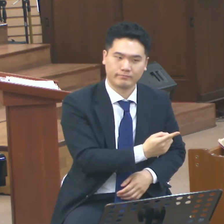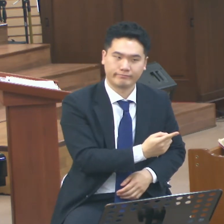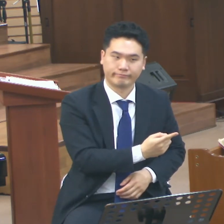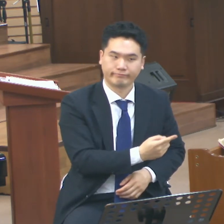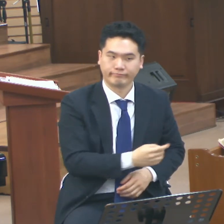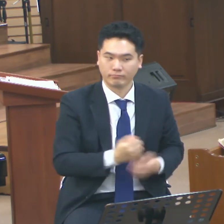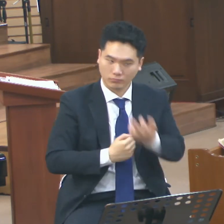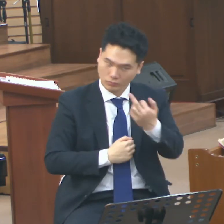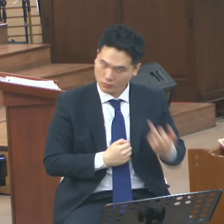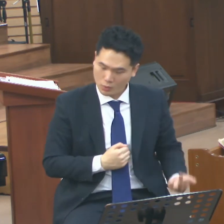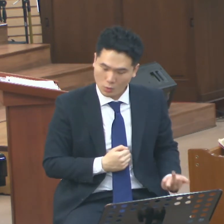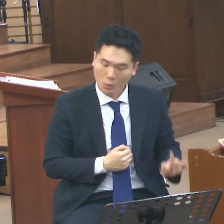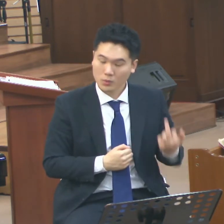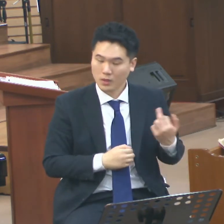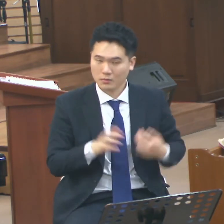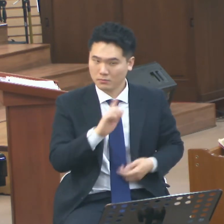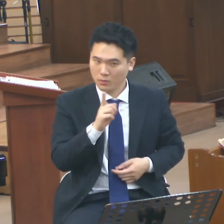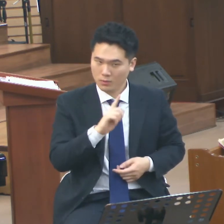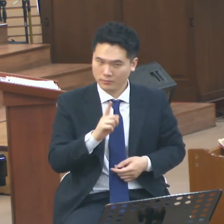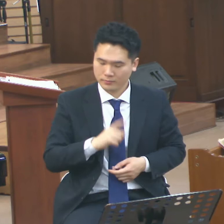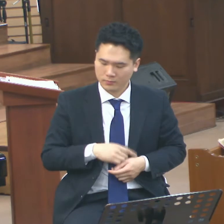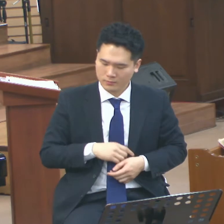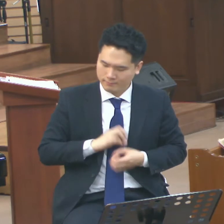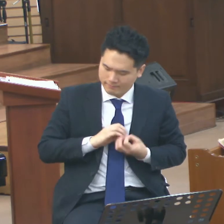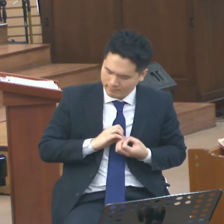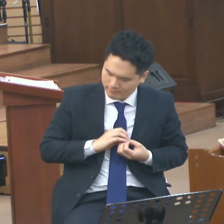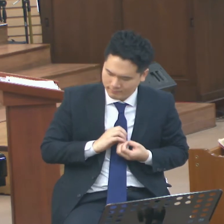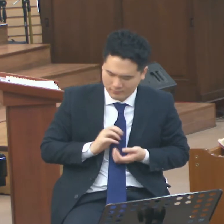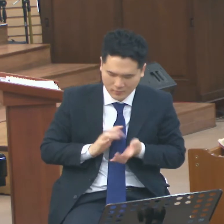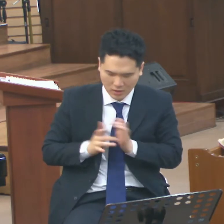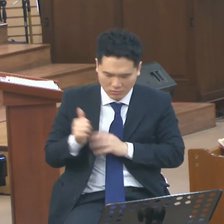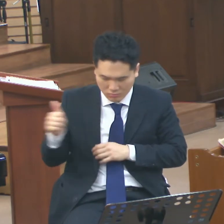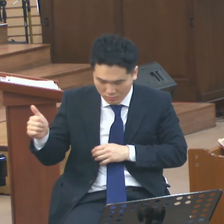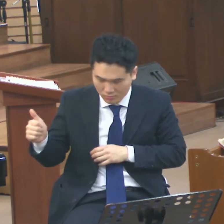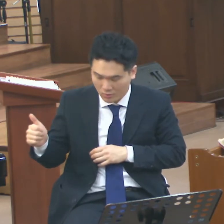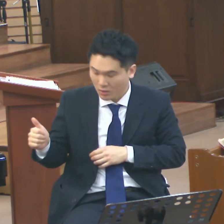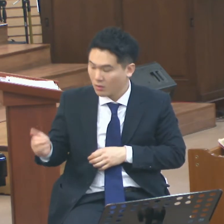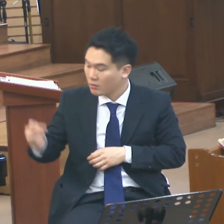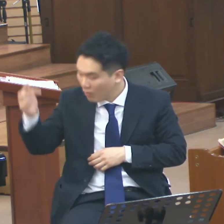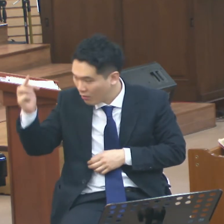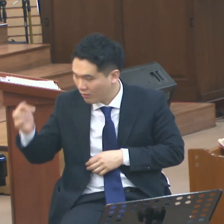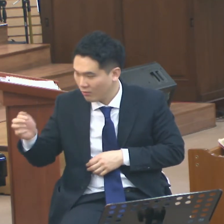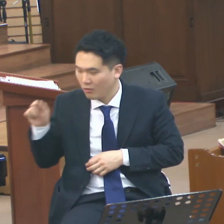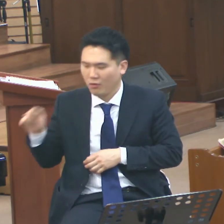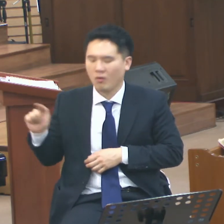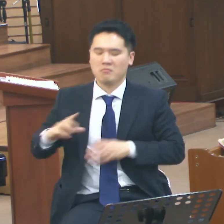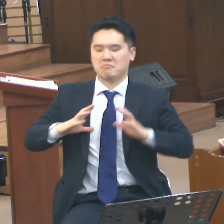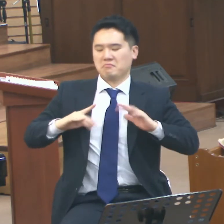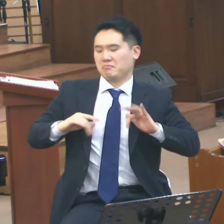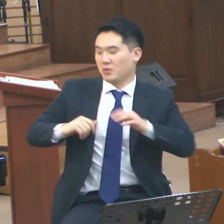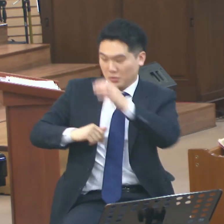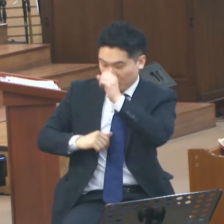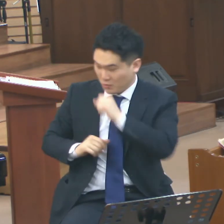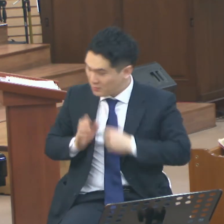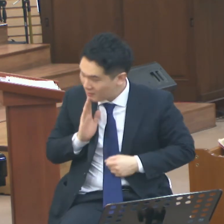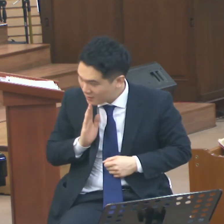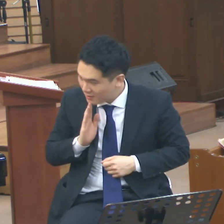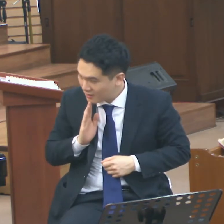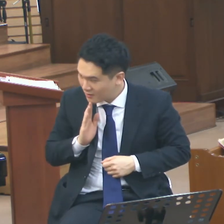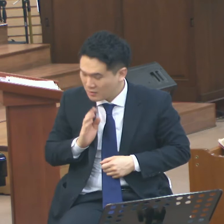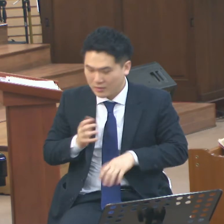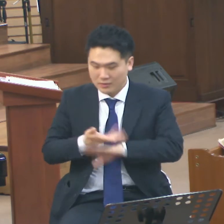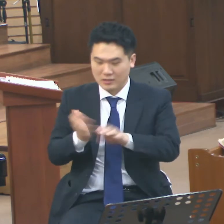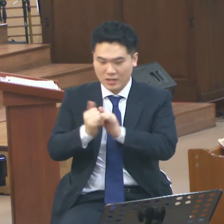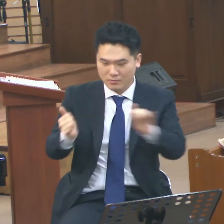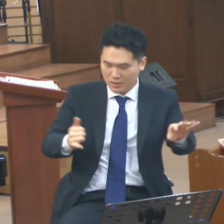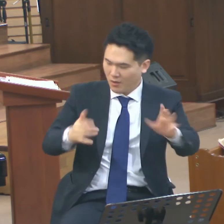동생들은 의도를 말하죠. 내세우는 거 좋아하시잖아요. 사람들 알아주면 예수 형님 기분 좋죠? 예수님